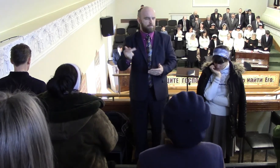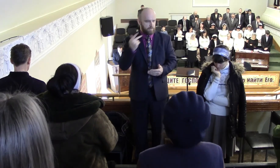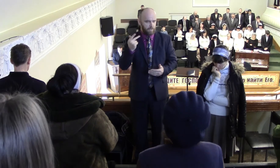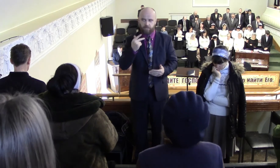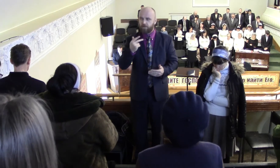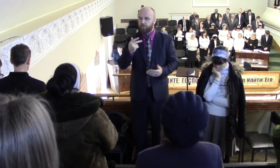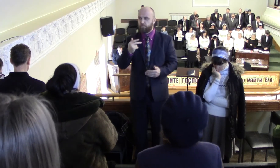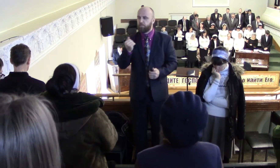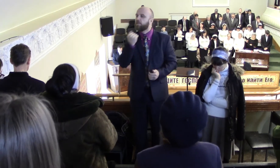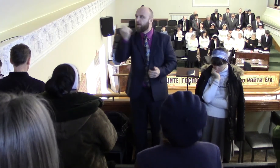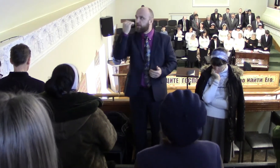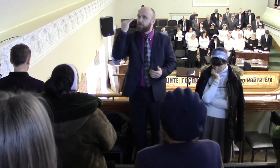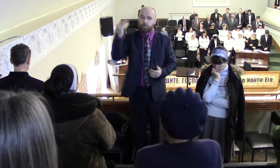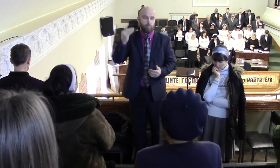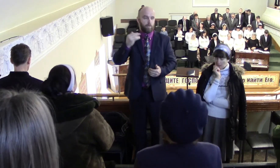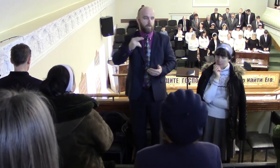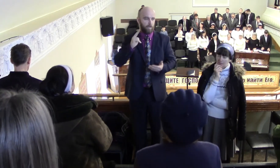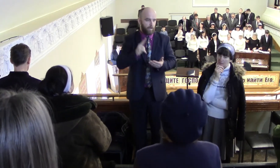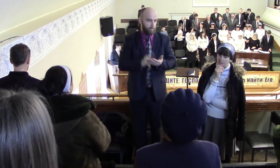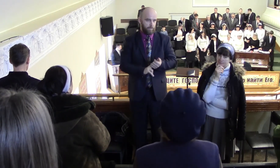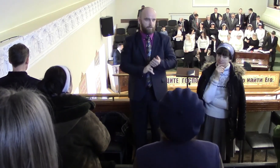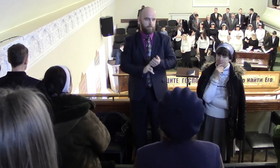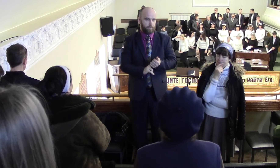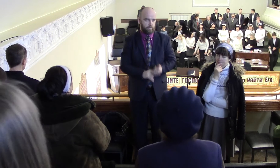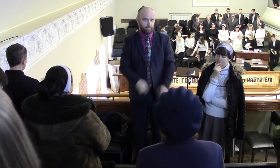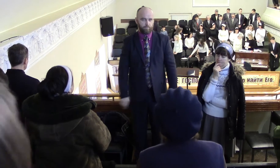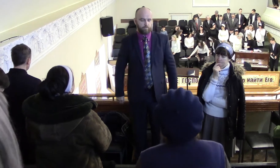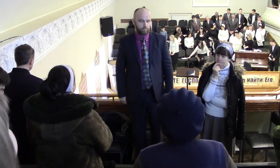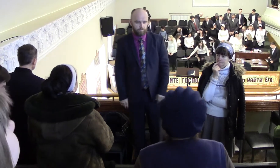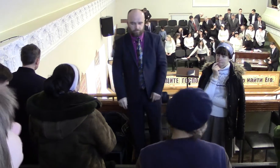все, Отец, Сын и Дух Святой. Аминь.